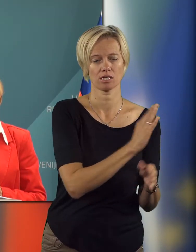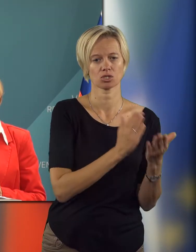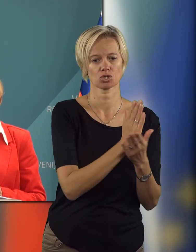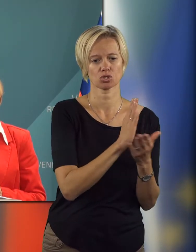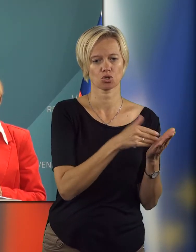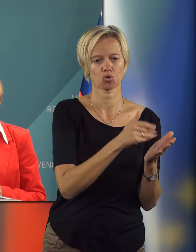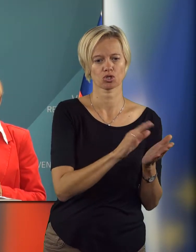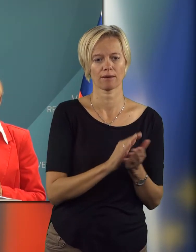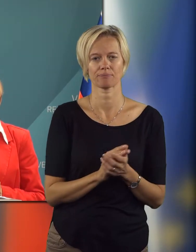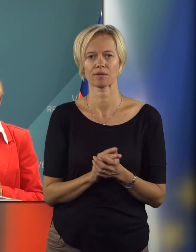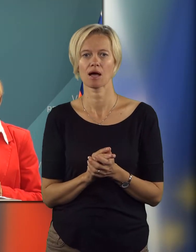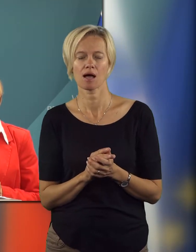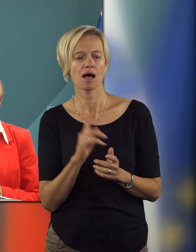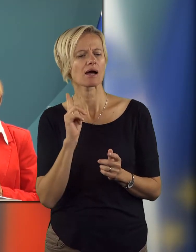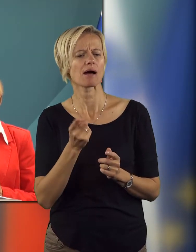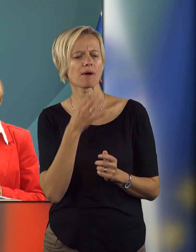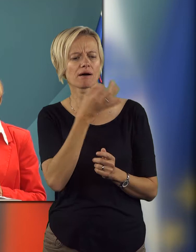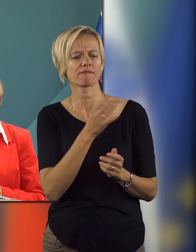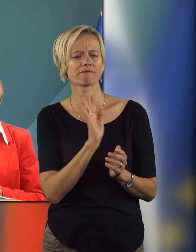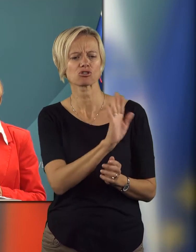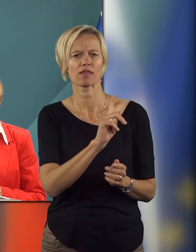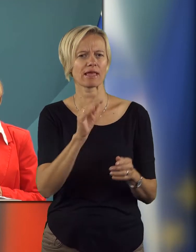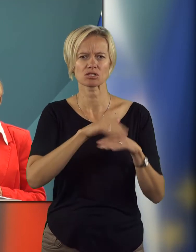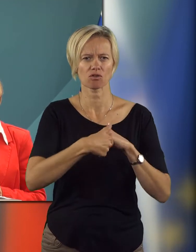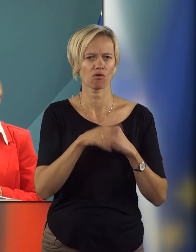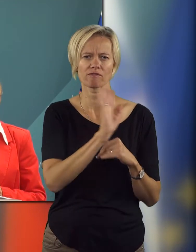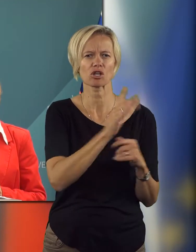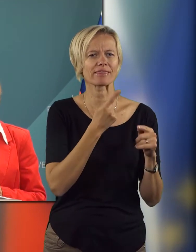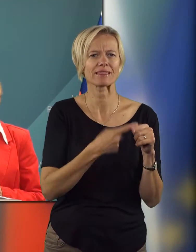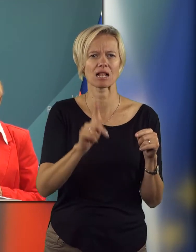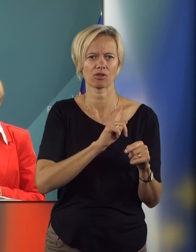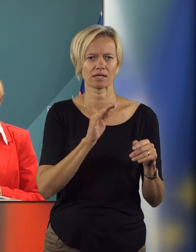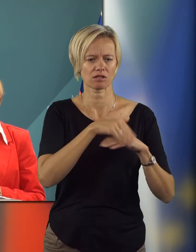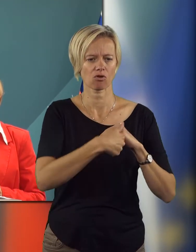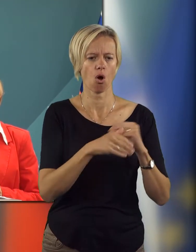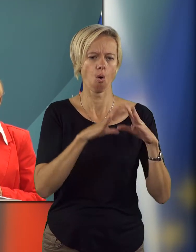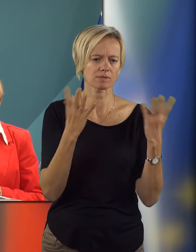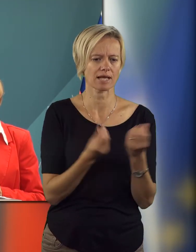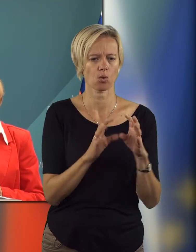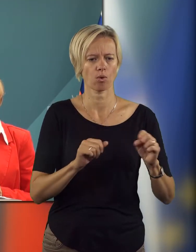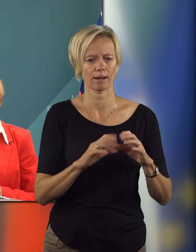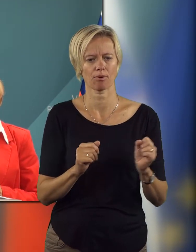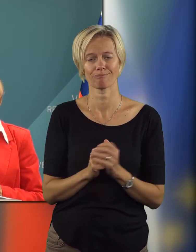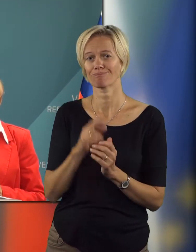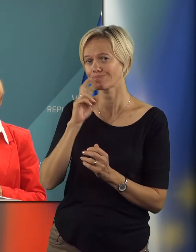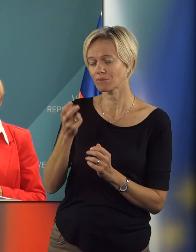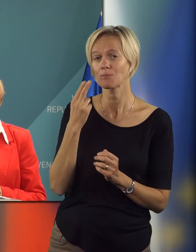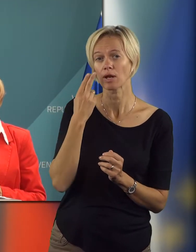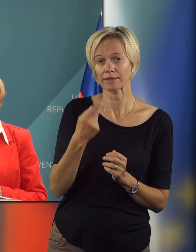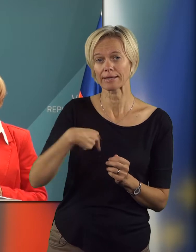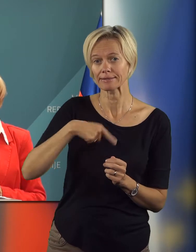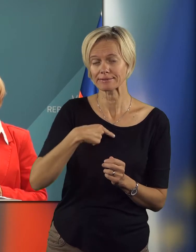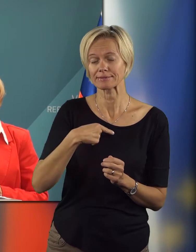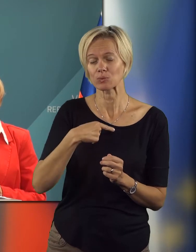stroške. Torej dejansko ceno, kaj je vaše nezadovoljstvo oziroma delno nezadovoljstvo z obsegom ukrepov?